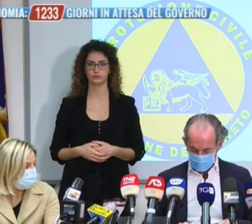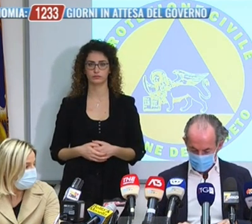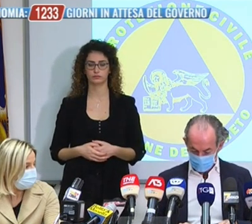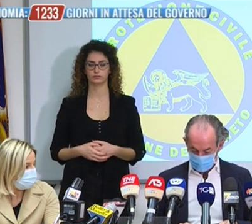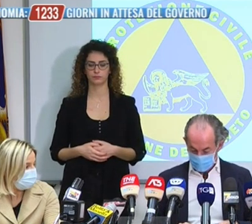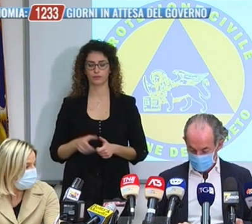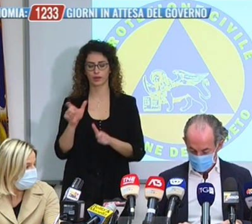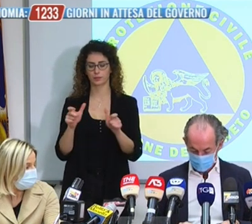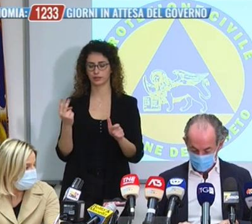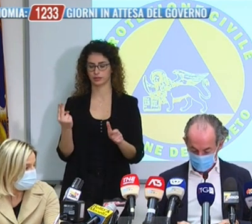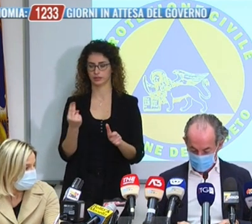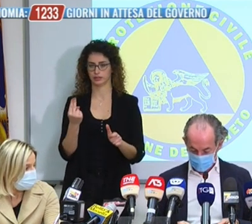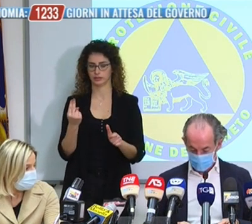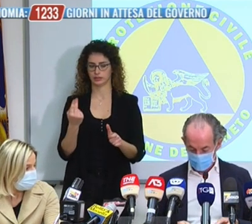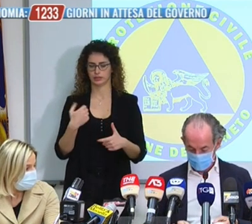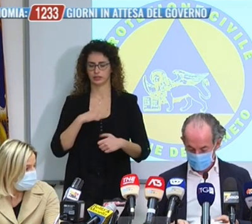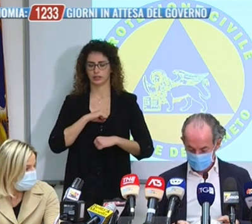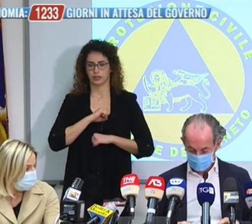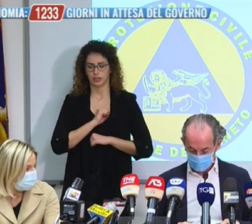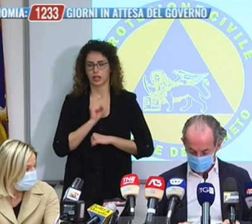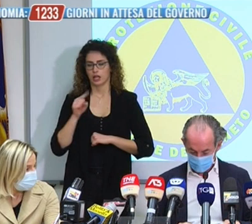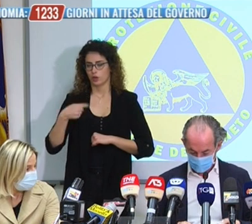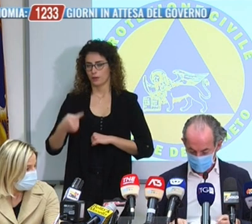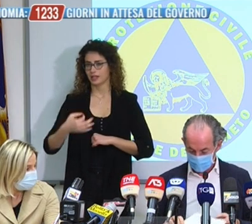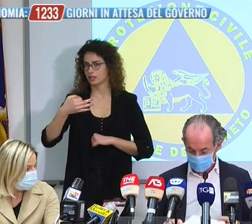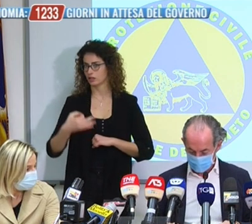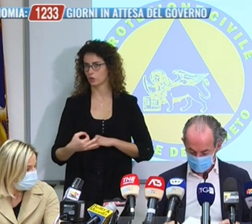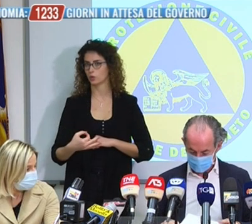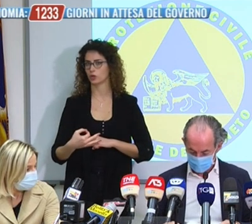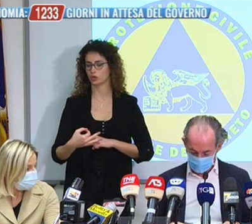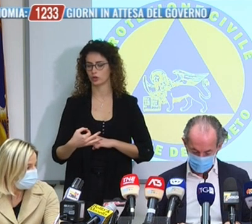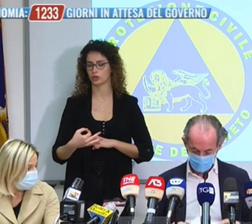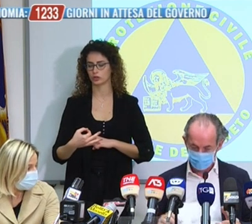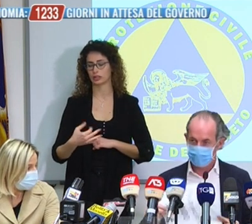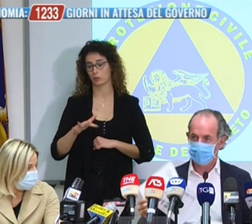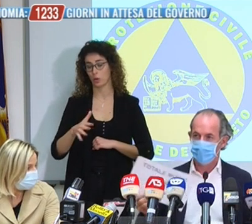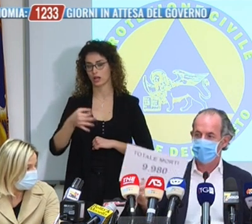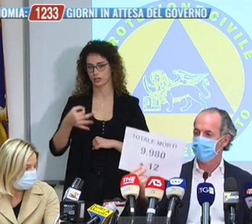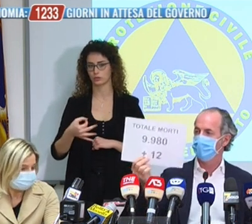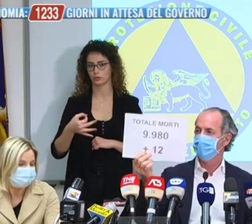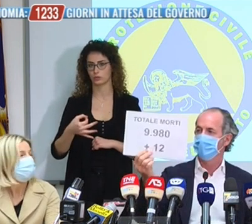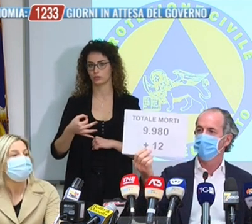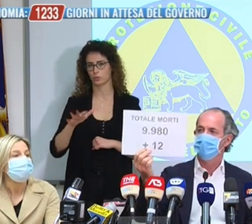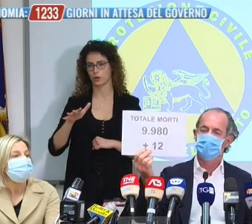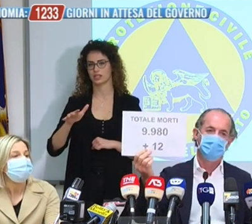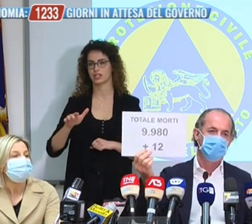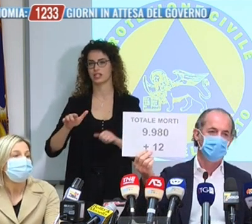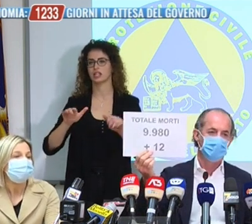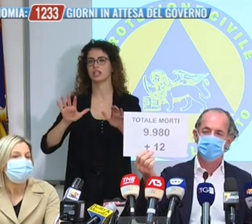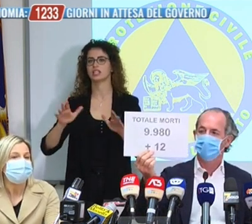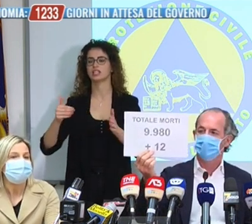I deceduti, purtroppo domani avremo sicuramente o quasi sicuramente i 10.000,